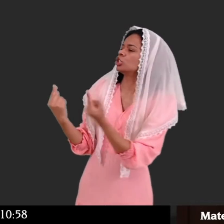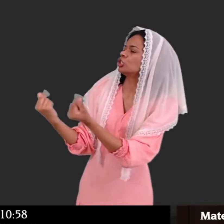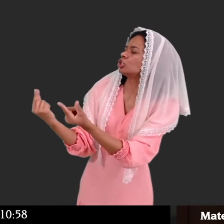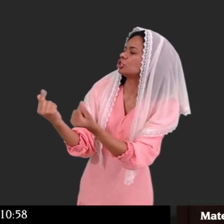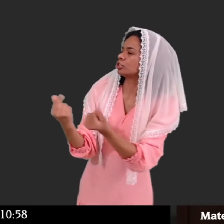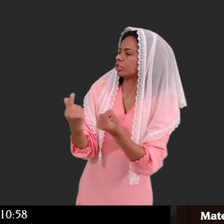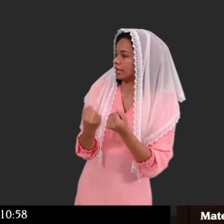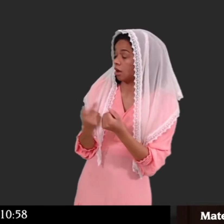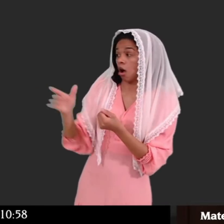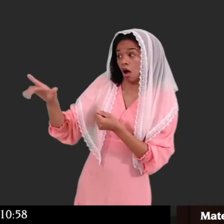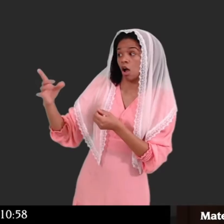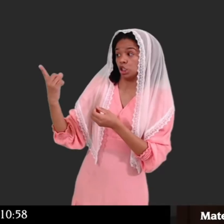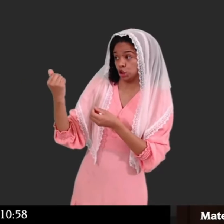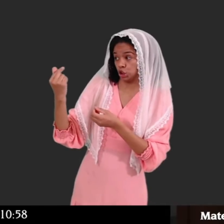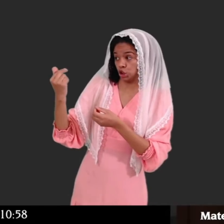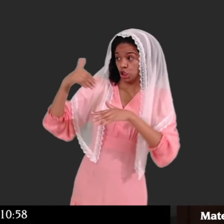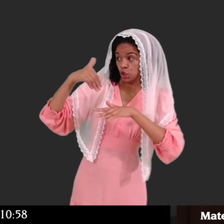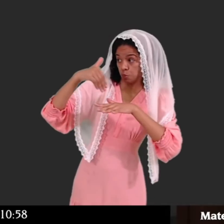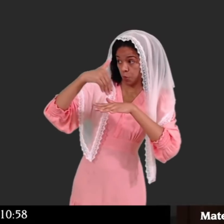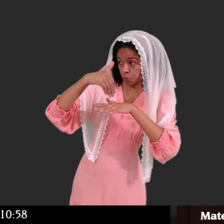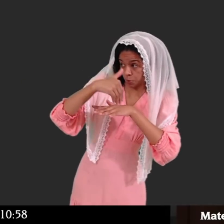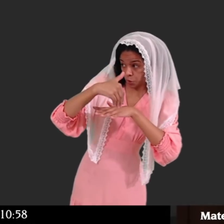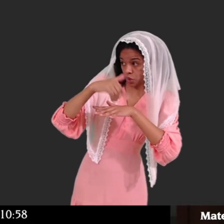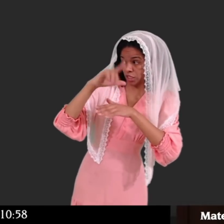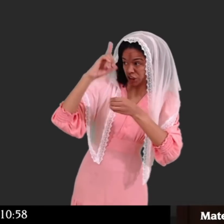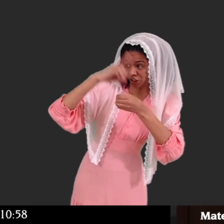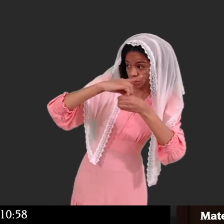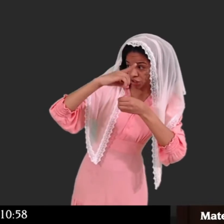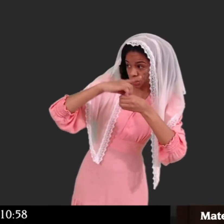dízimo por propostas de bênção aqui debaixo do sol.